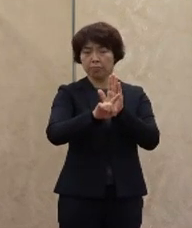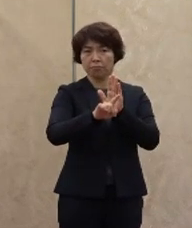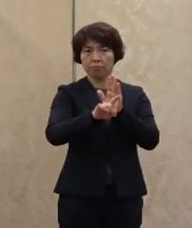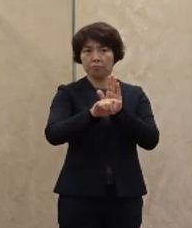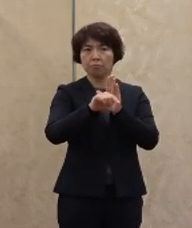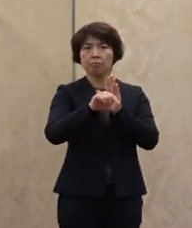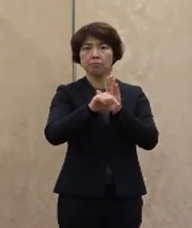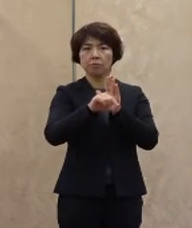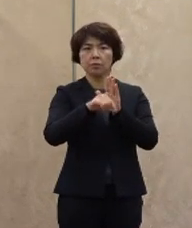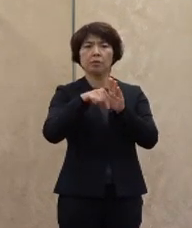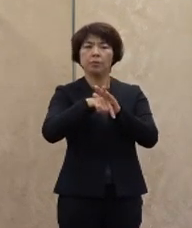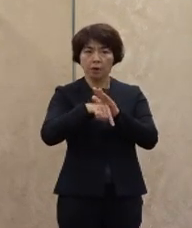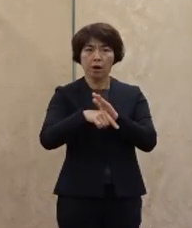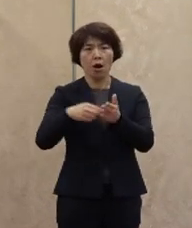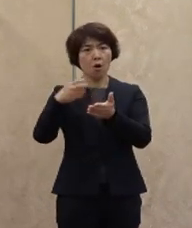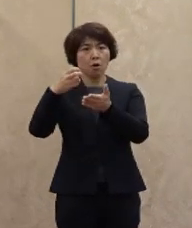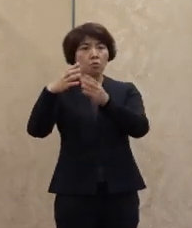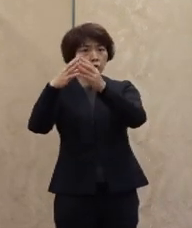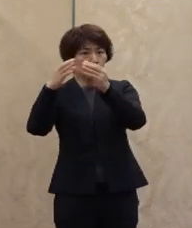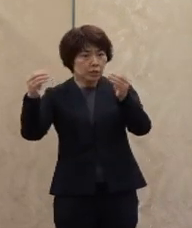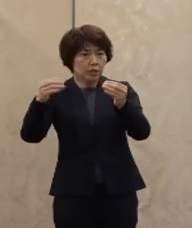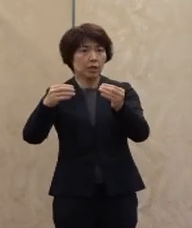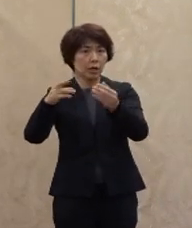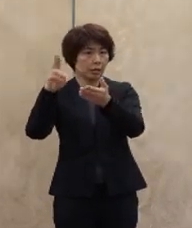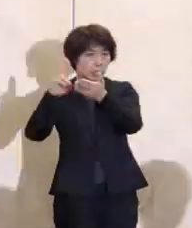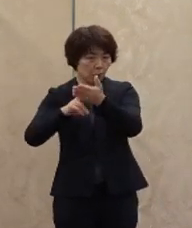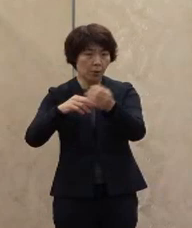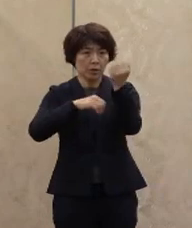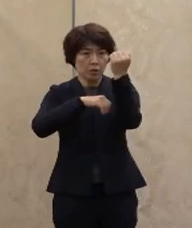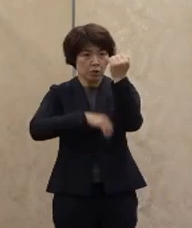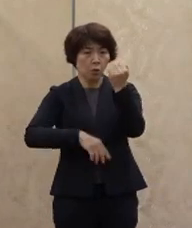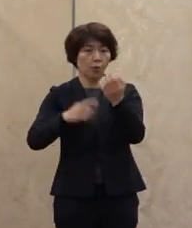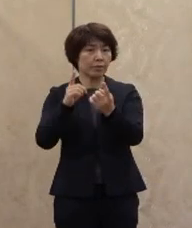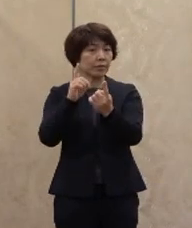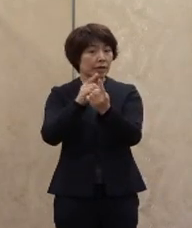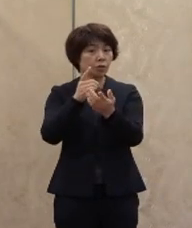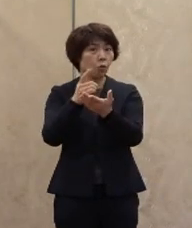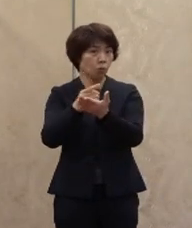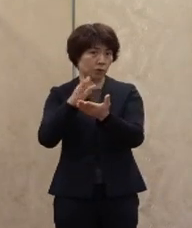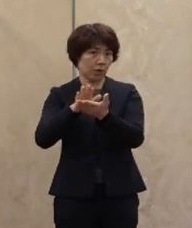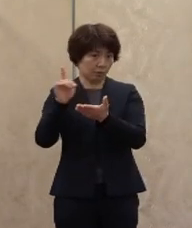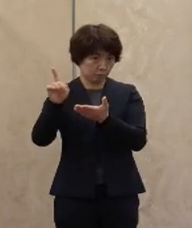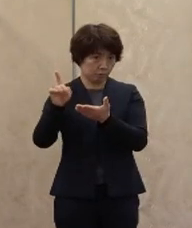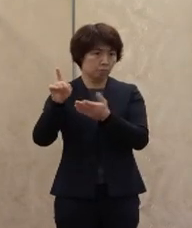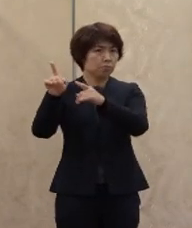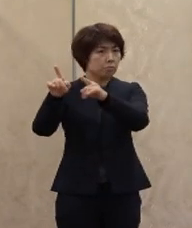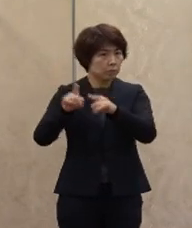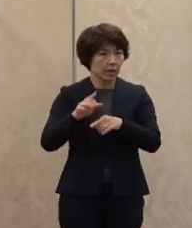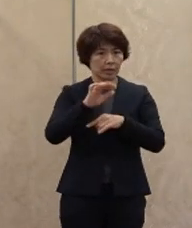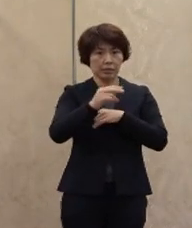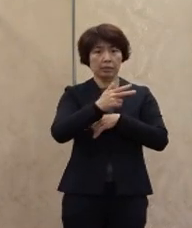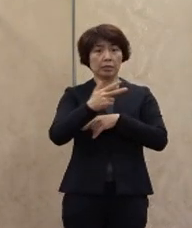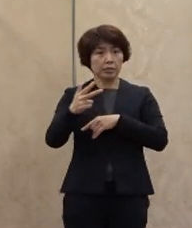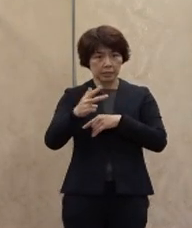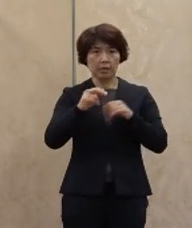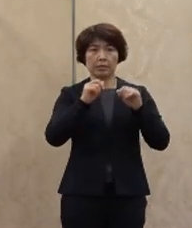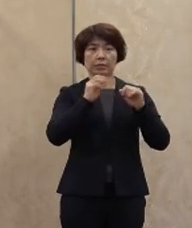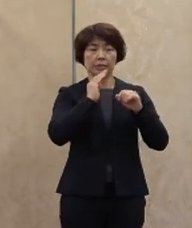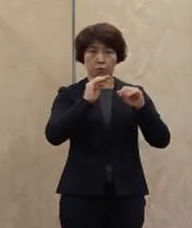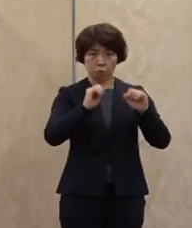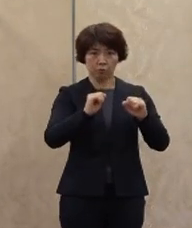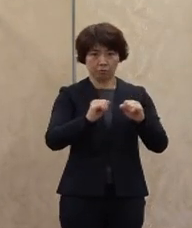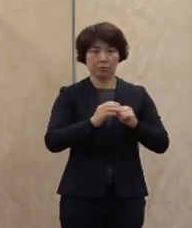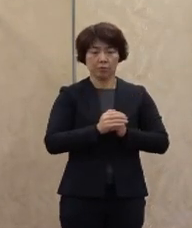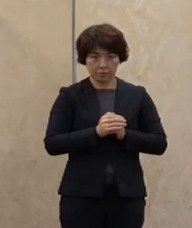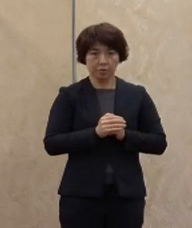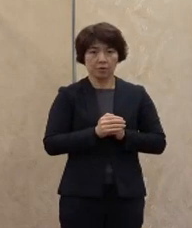上国が定める基本的対処方針というのがありまして、それに基づいて知事が実行していくということになります。です